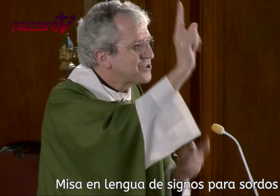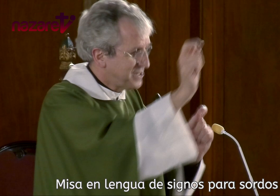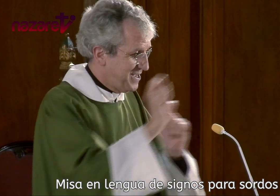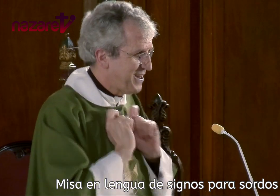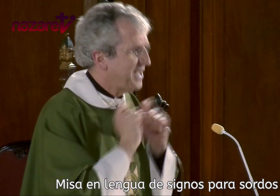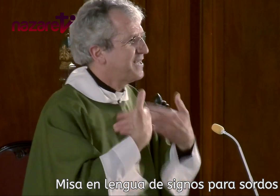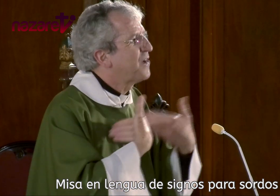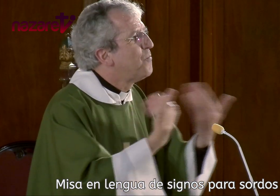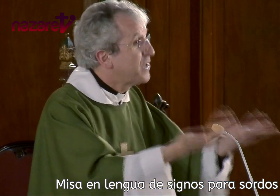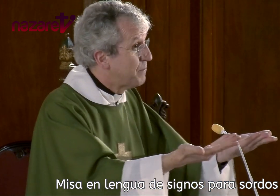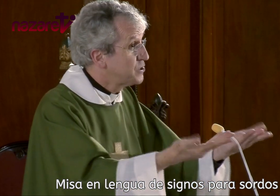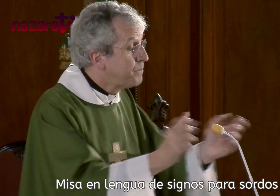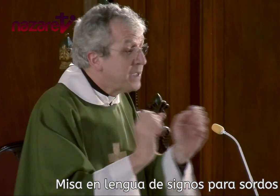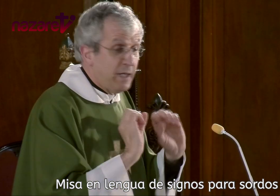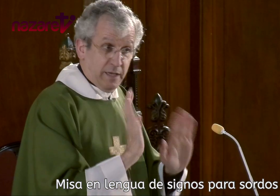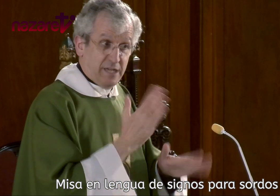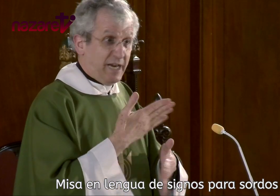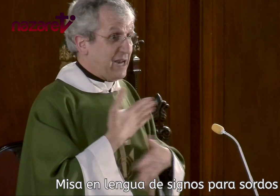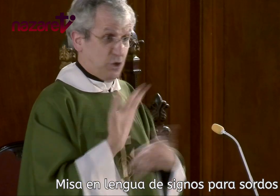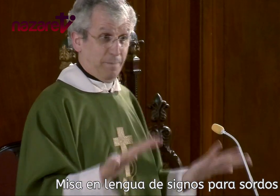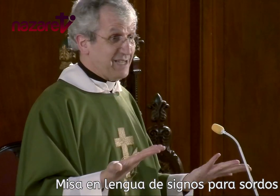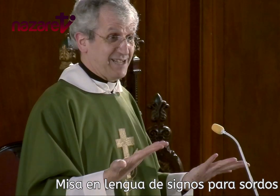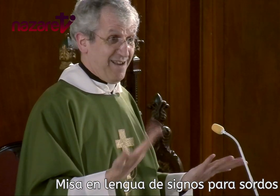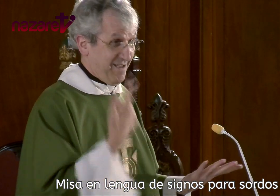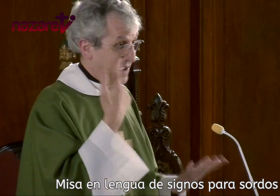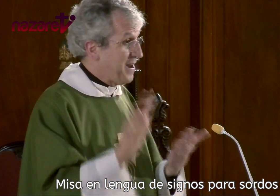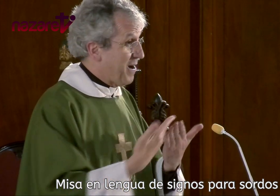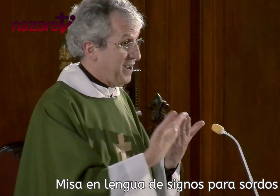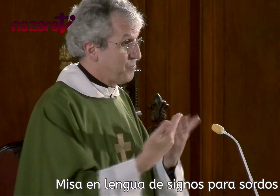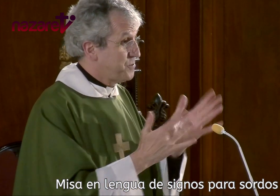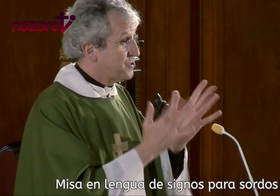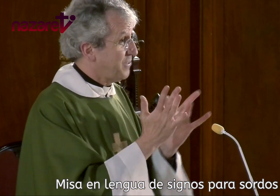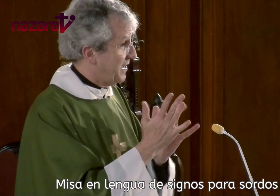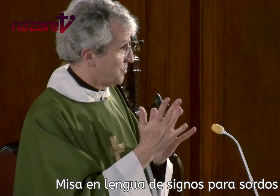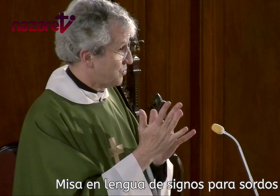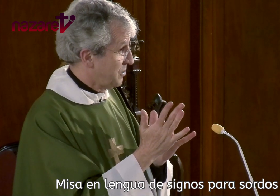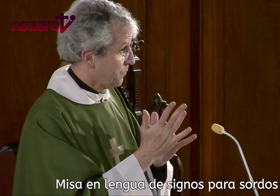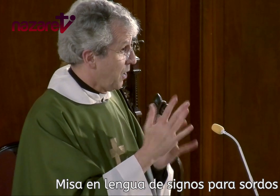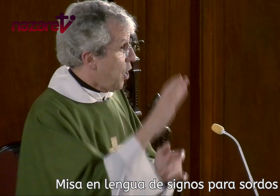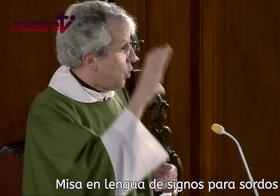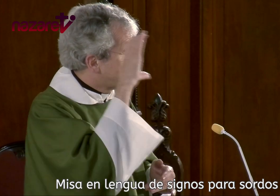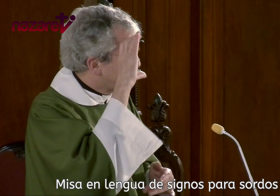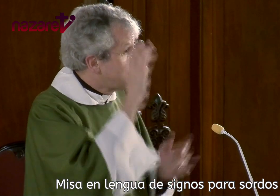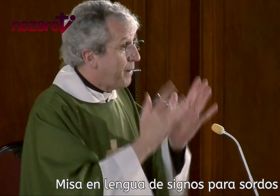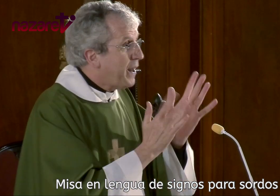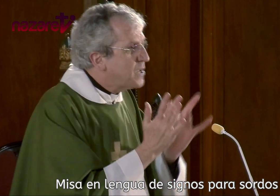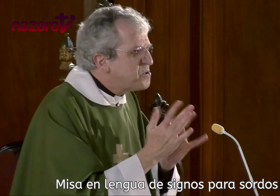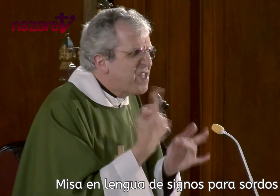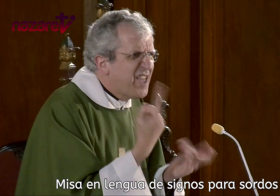quiere que comuniquemos y esa era la sorpresa que en el evangelio hemos visto de jesús los que escucharán a jesús decían